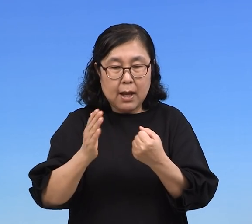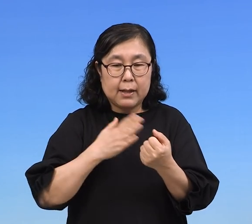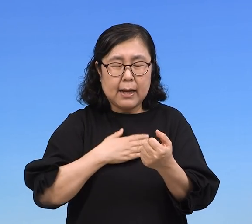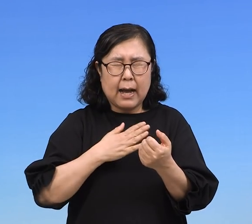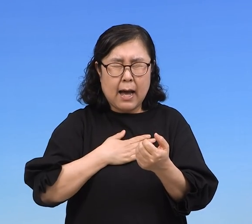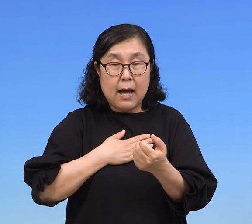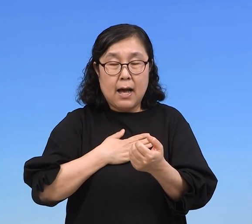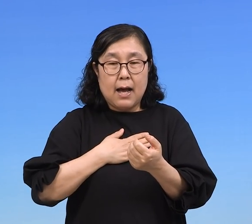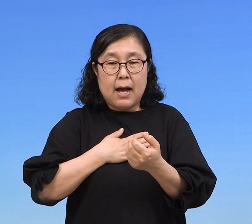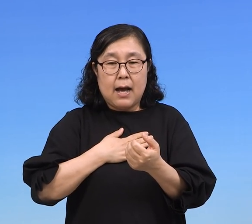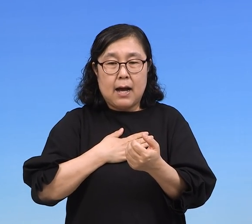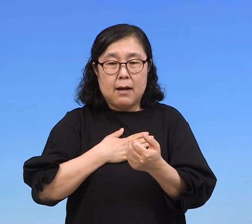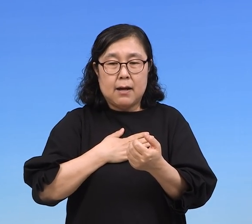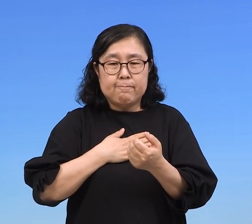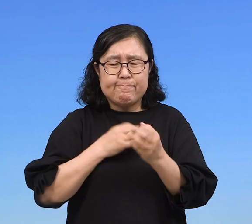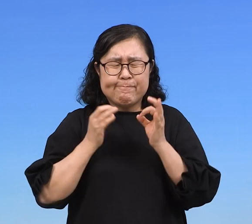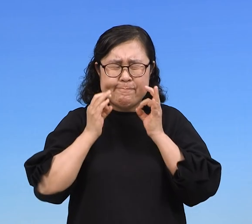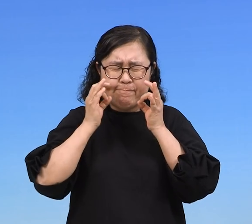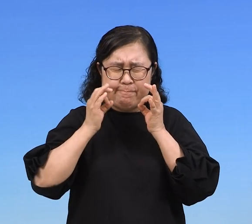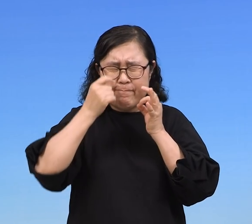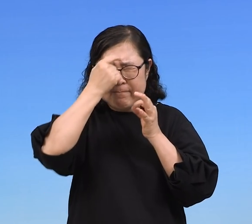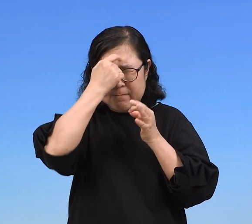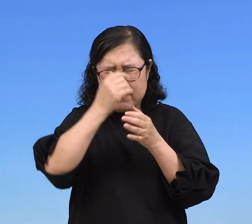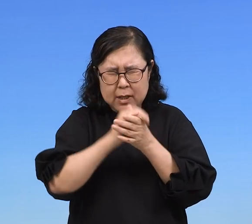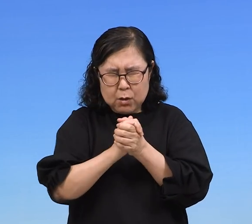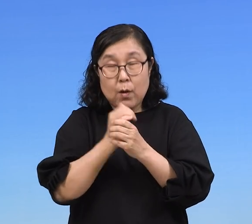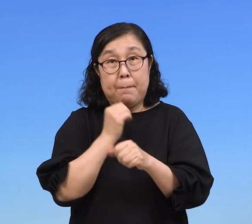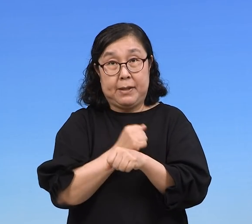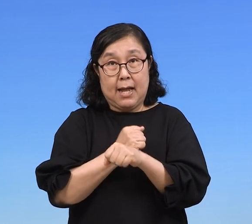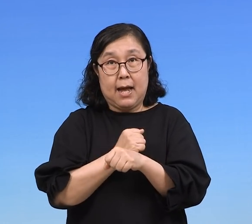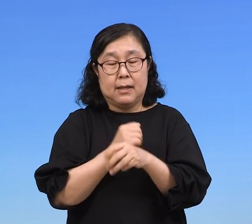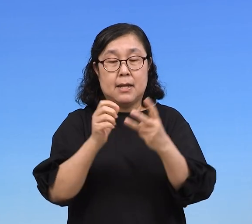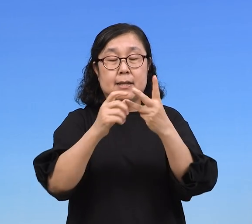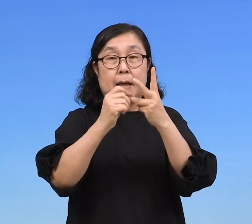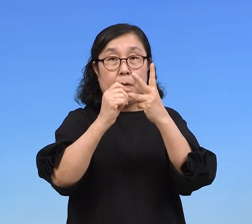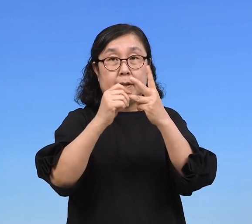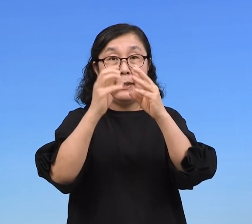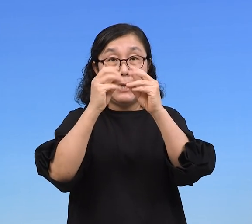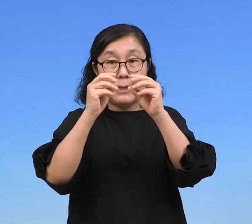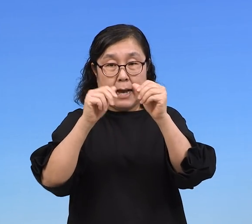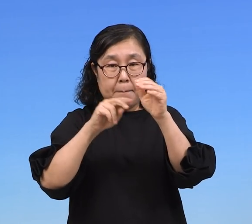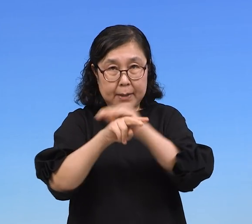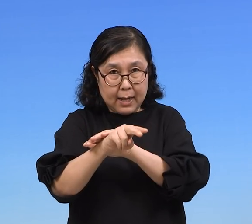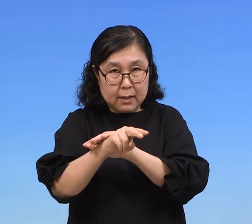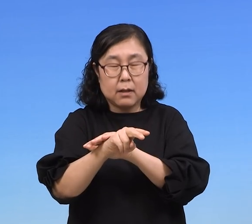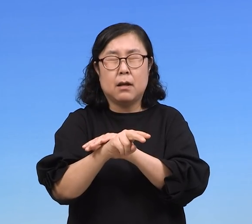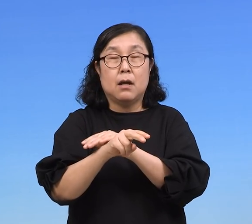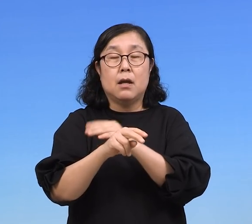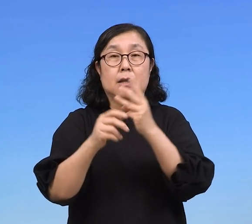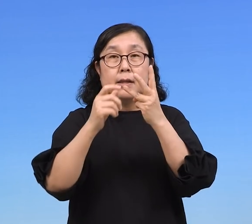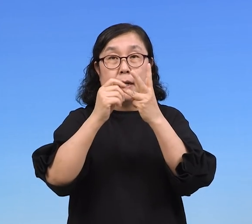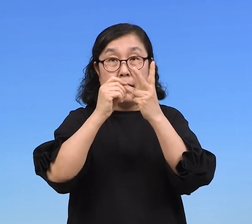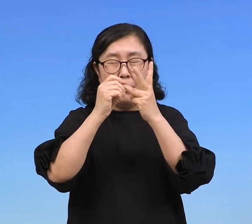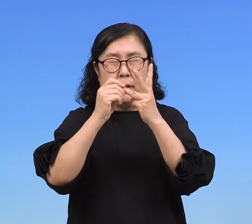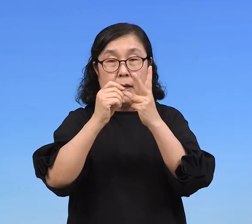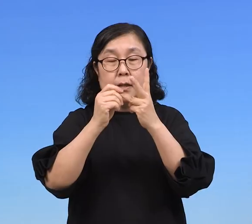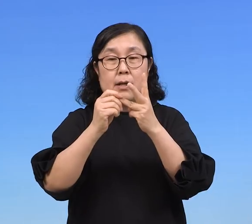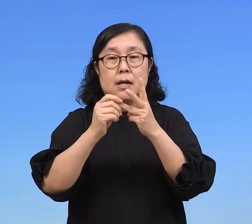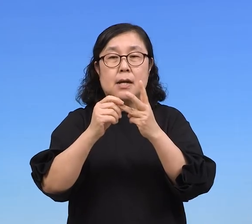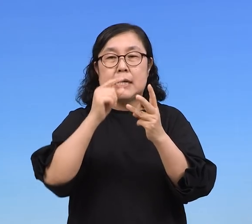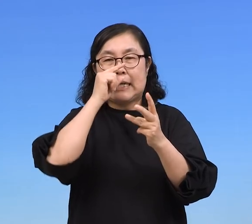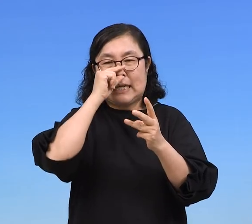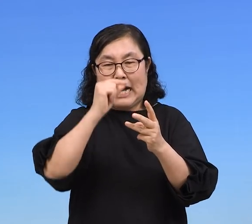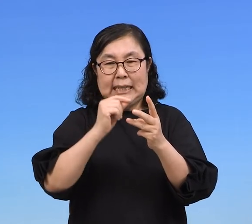그런가 하면은 세 번째로 우리가 피해야 될 땅이 하나 더 있는데 가시떨기 땅입니다. 가시떨기.